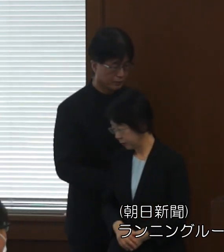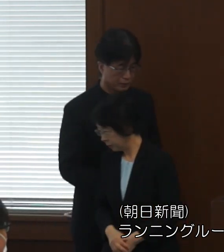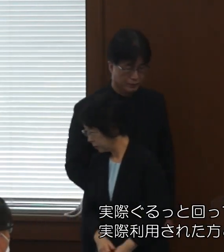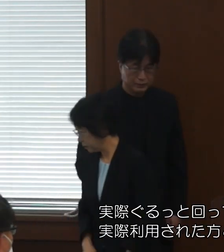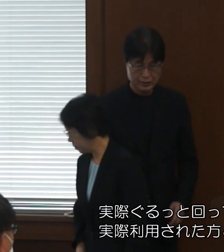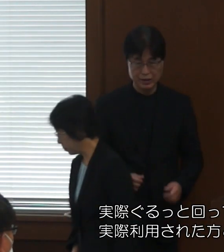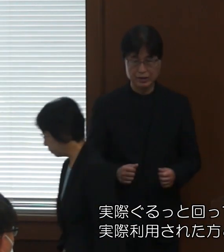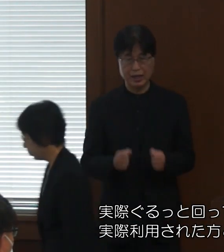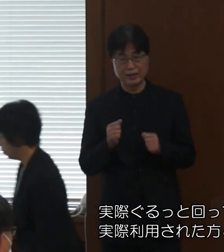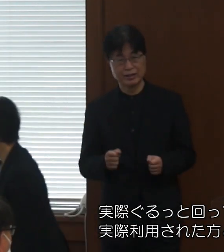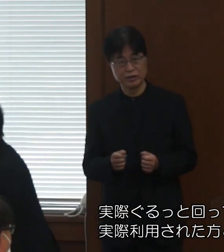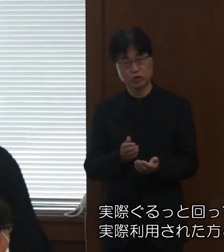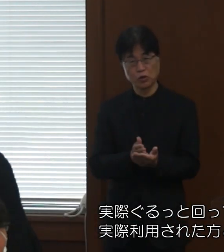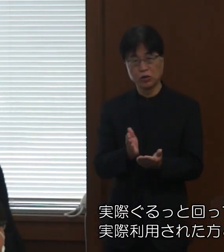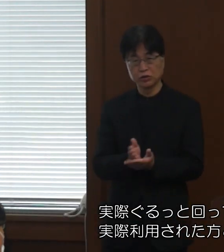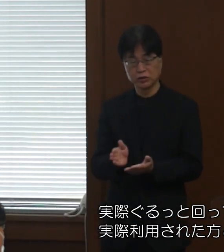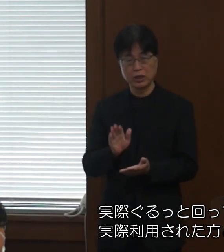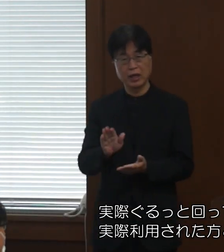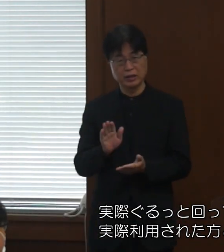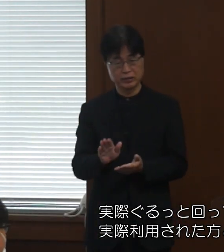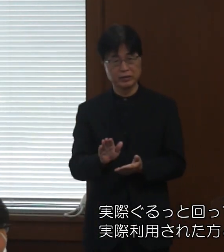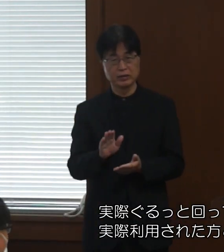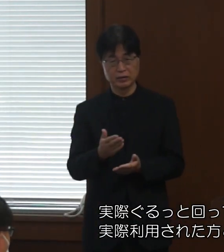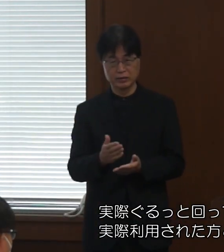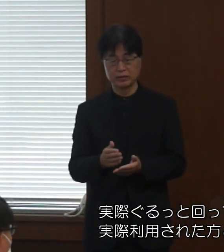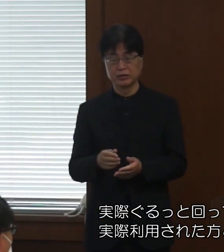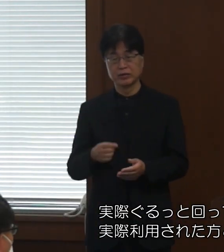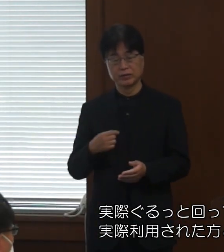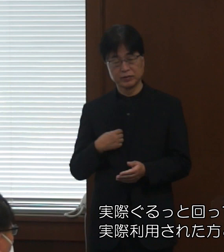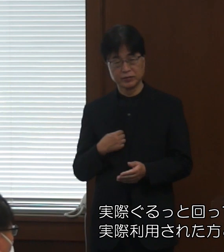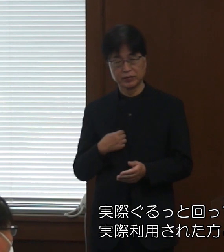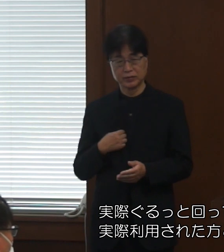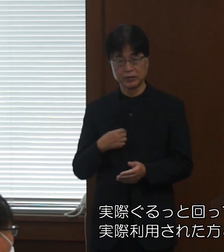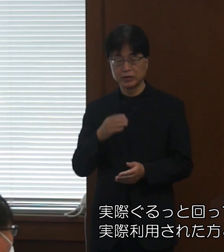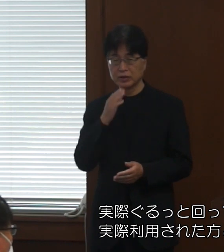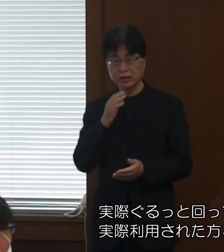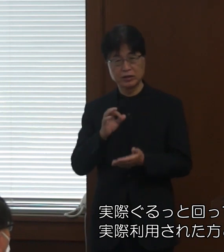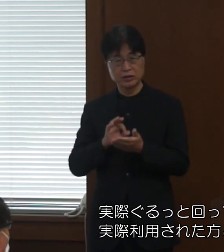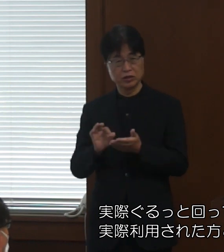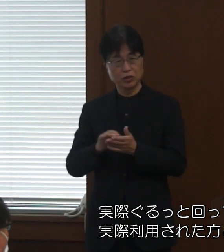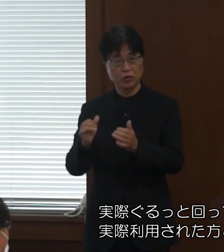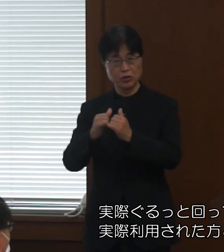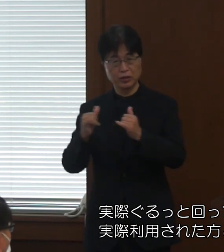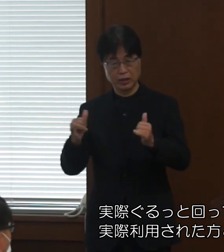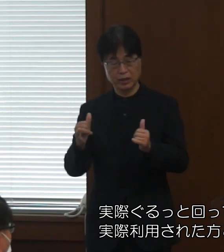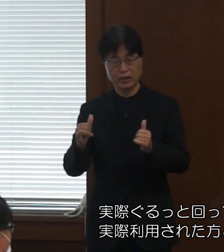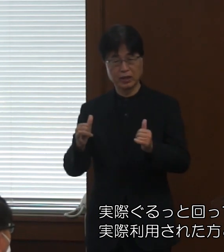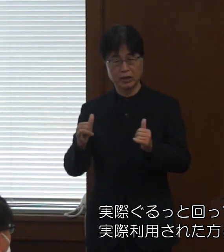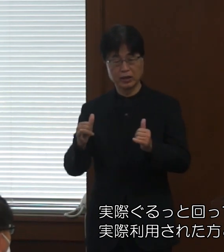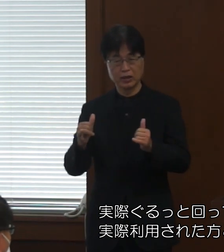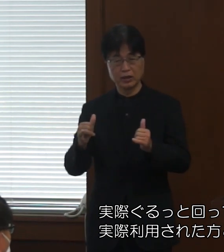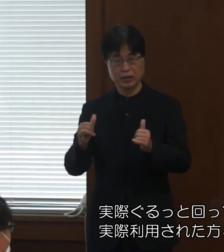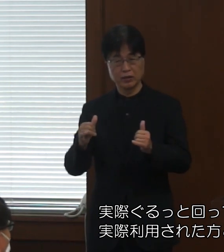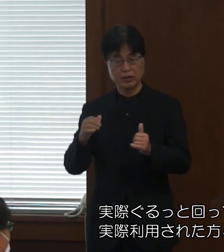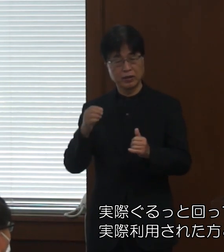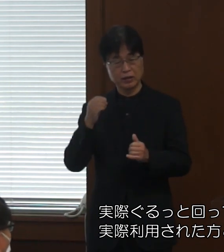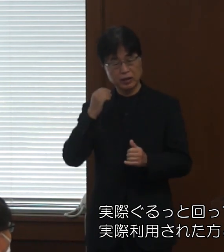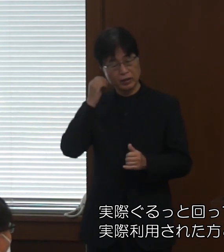けれども実際ぐっと回ってみたんですけども実際利用された方っていうかですね